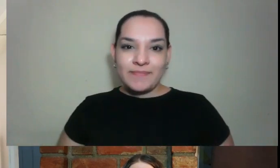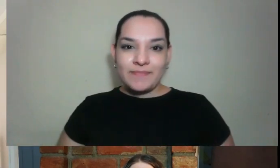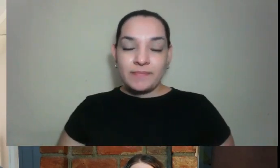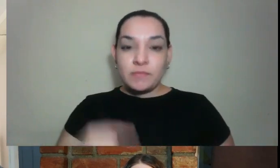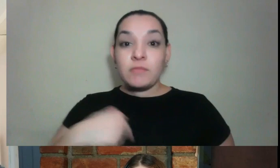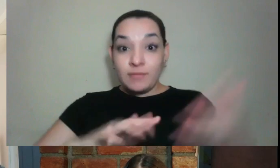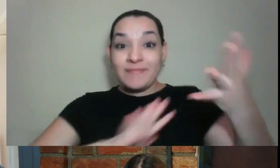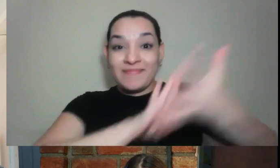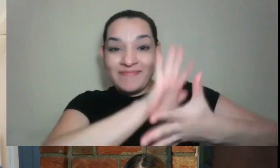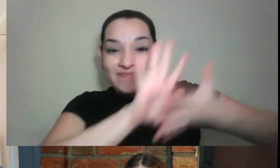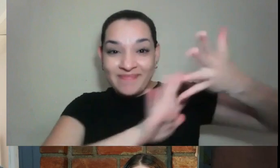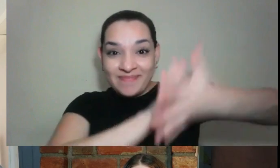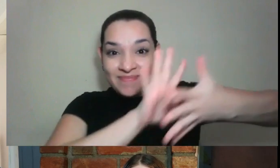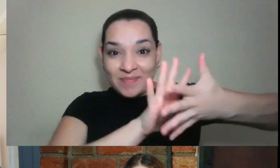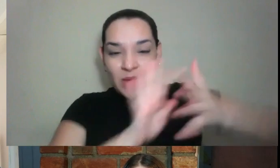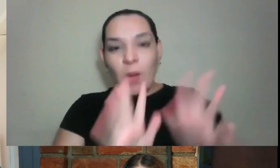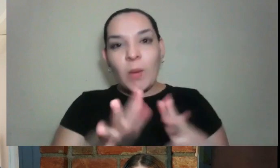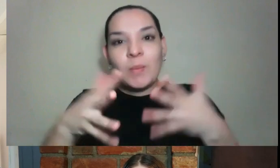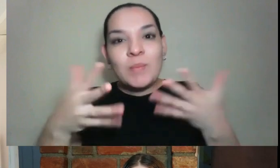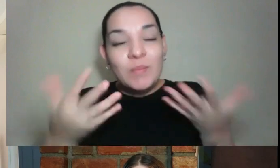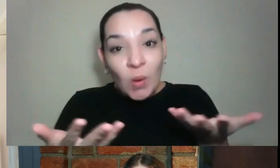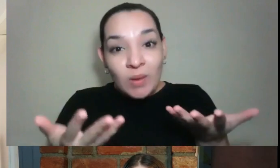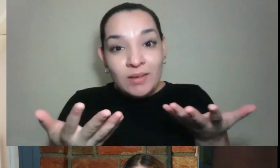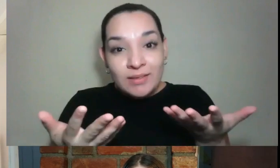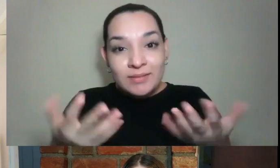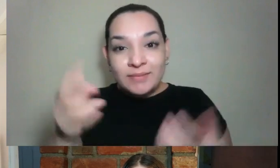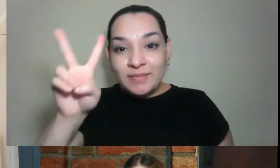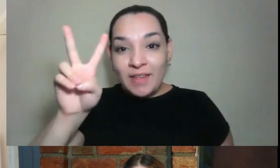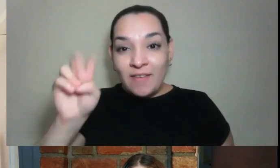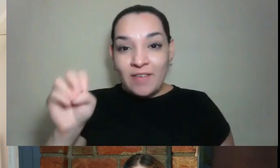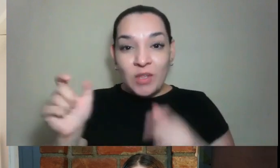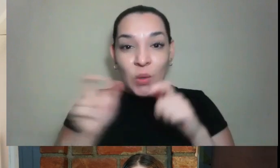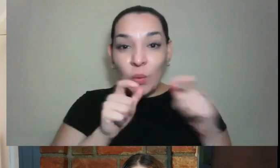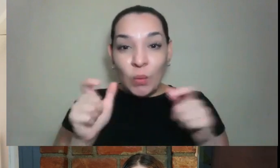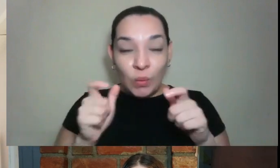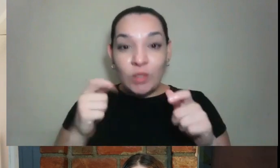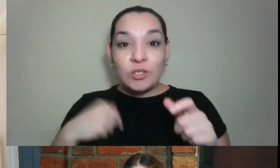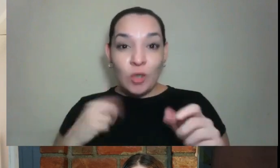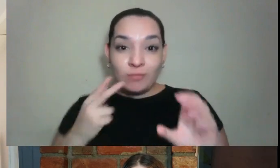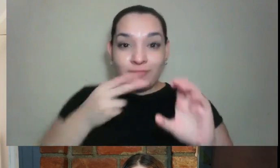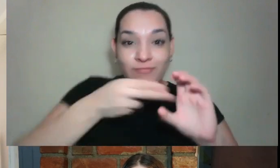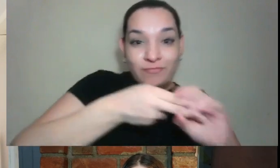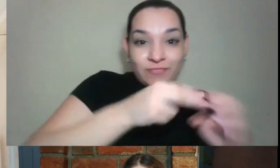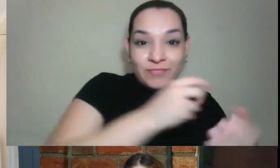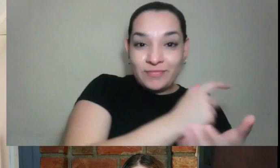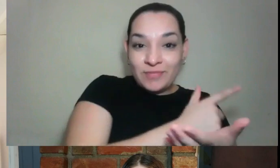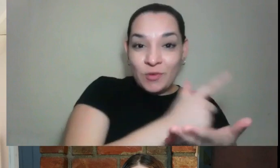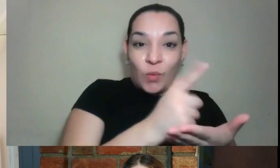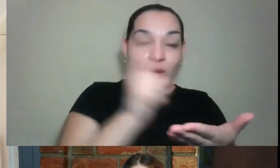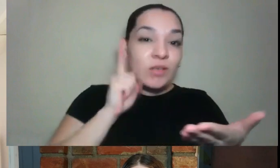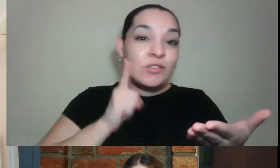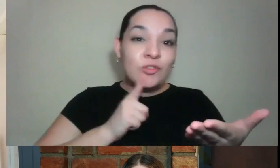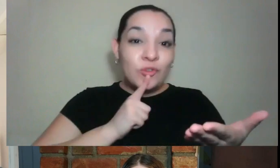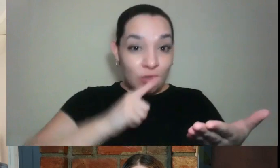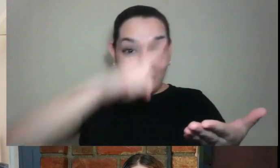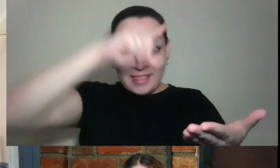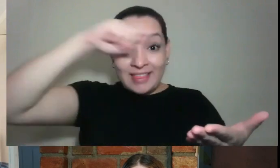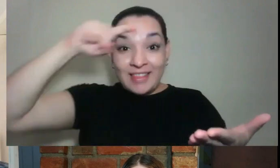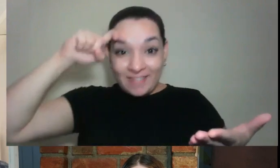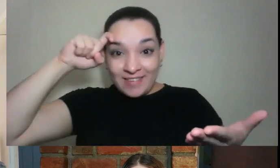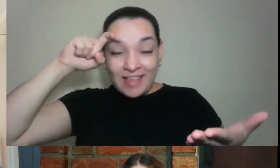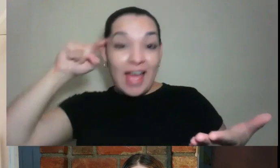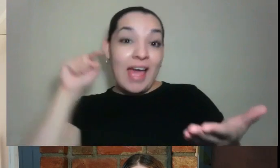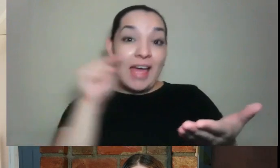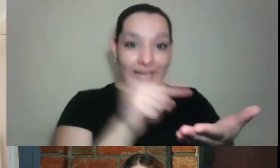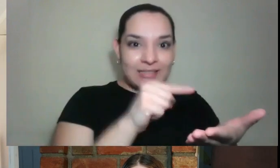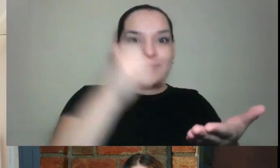oyentes. Me manejo en lengua de señas porque a los 20 años tuve la suerte de entrar a trabajar en un colegio de